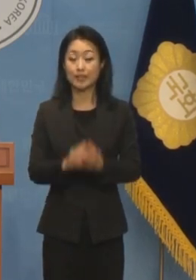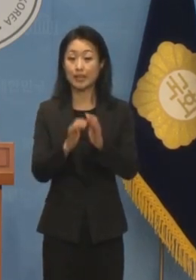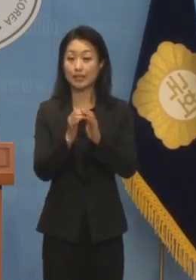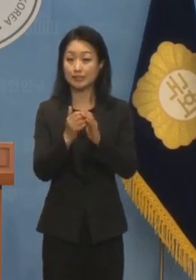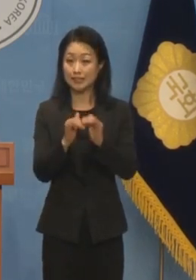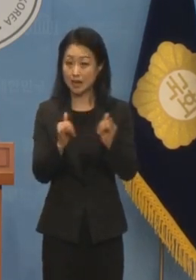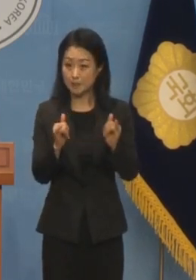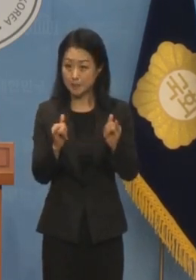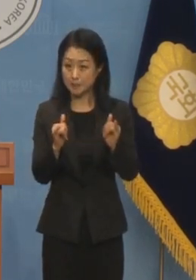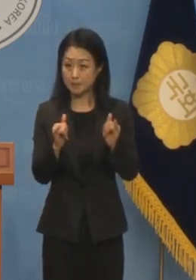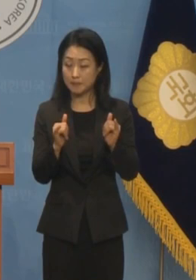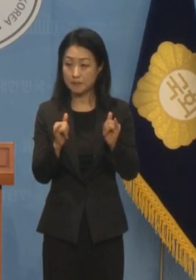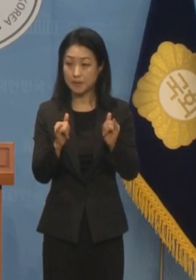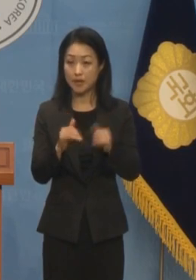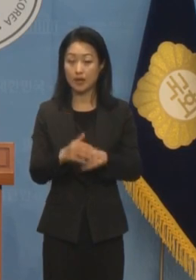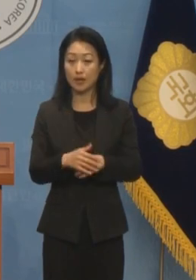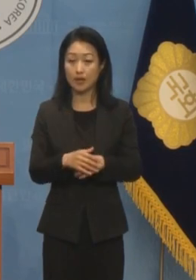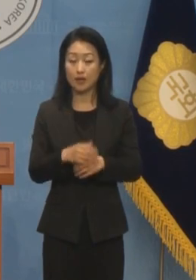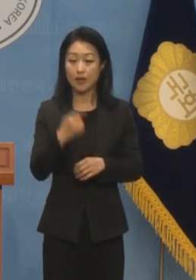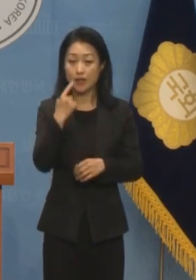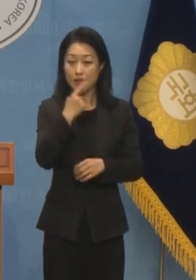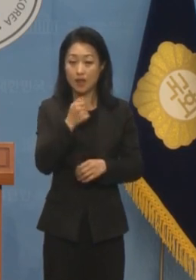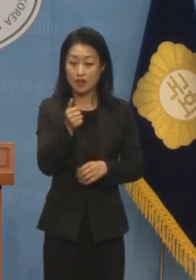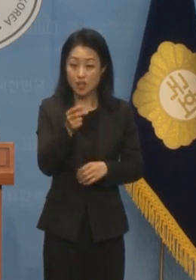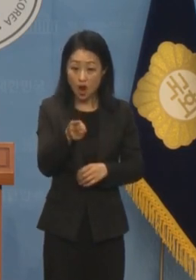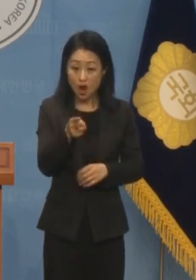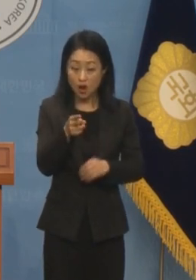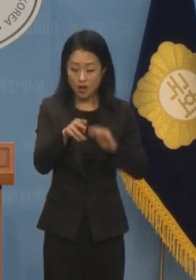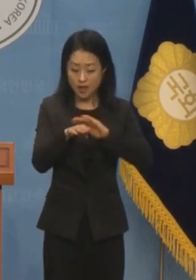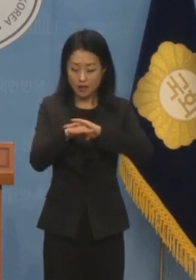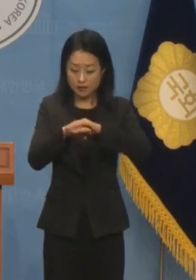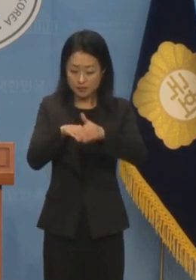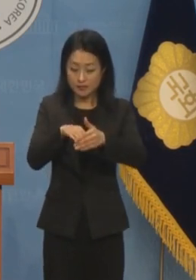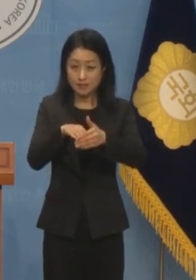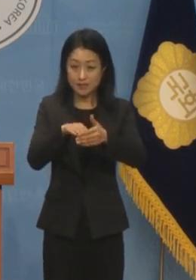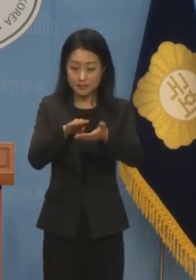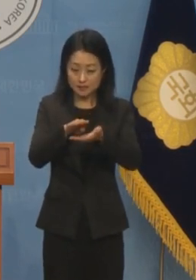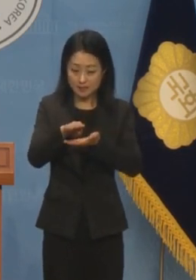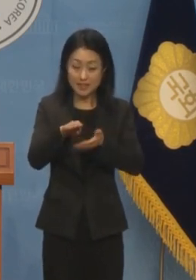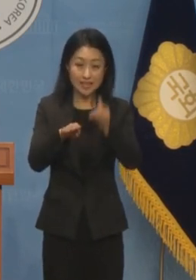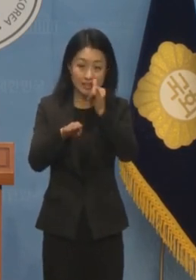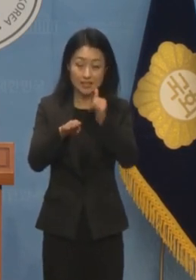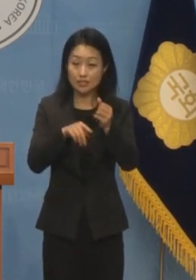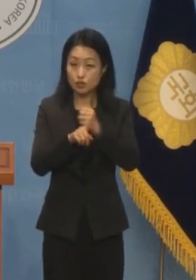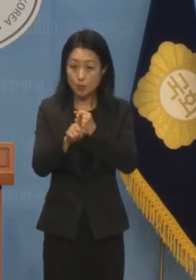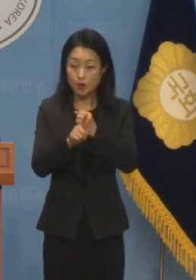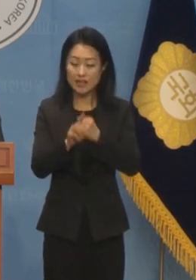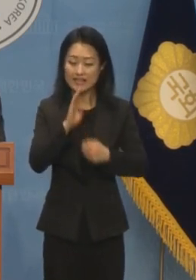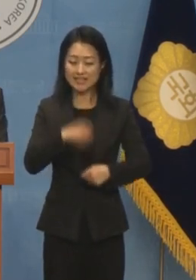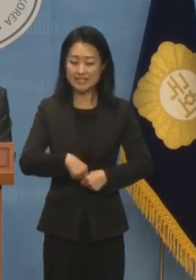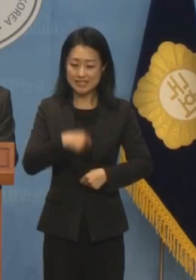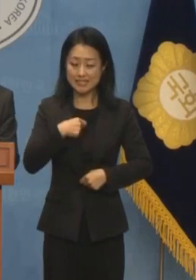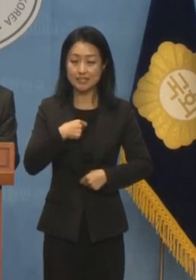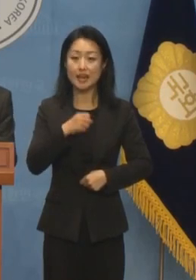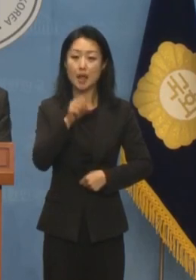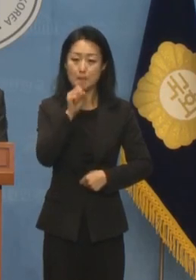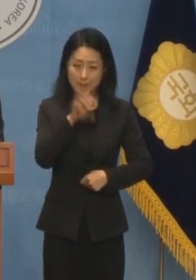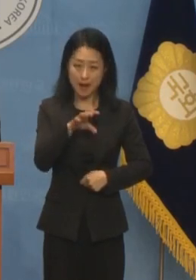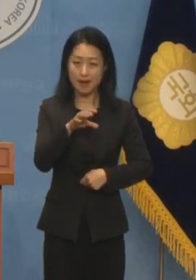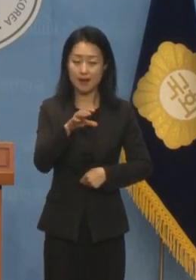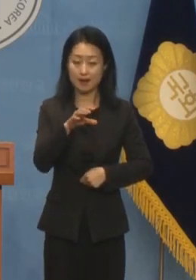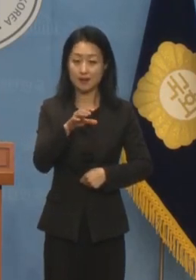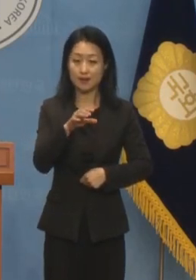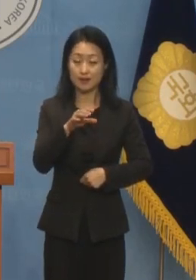사람의 혀에 이중벽이 있는 이유는 진실을 말하고 필요한 말을